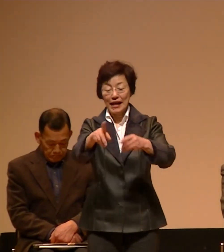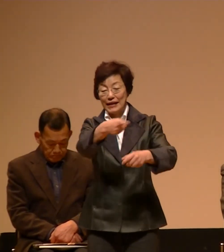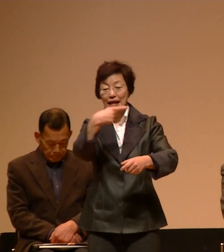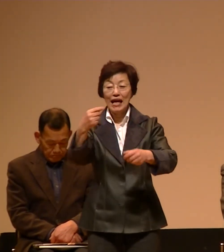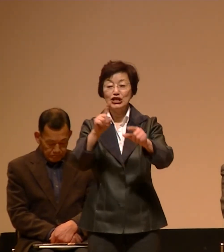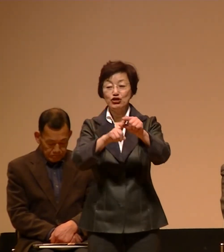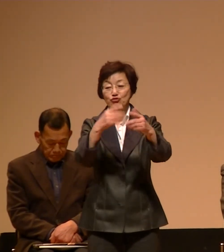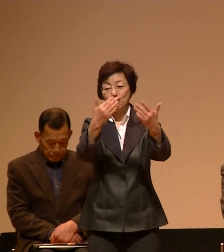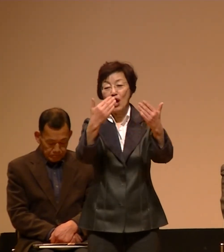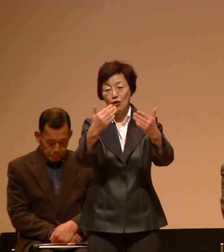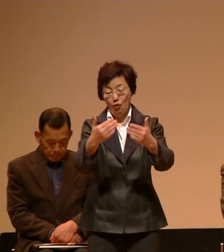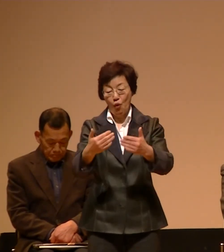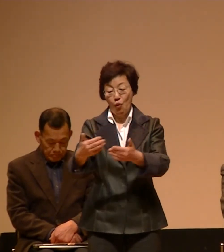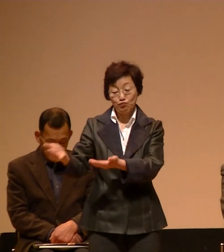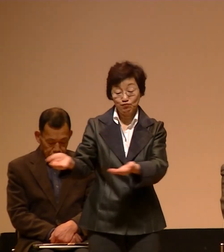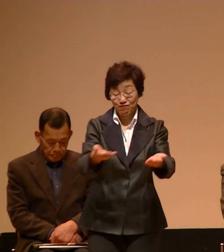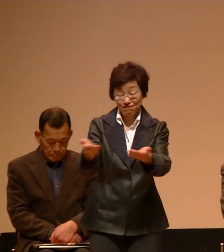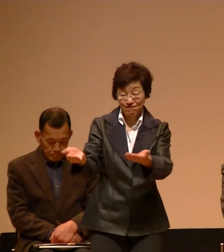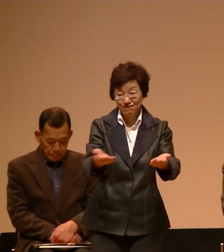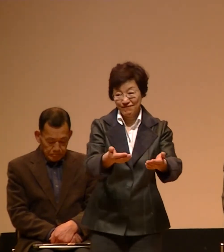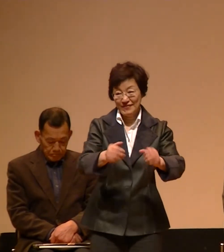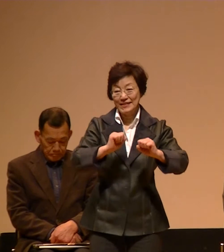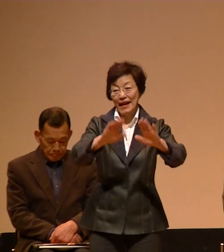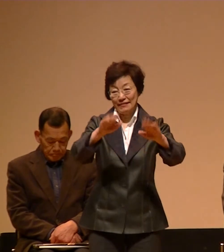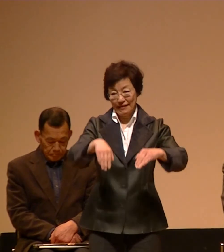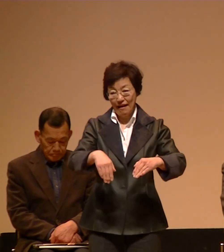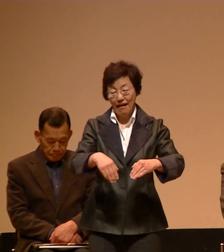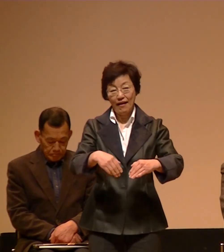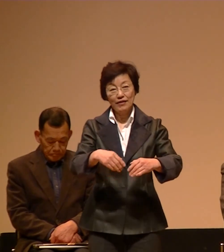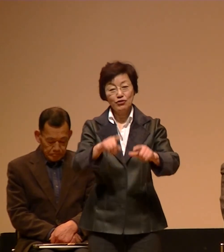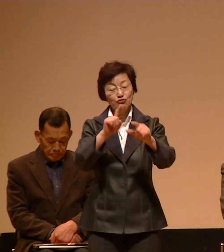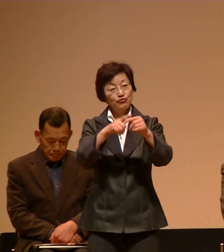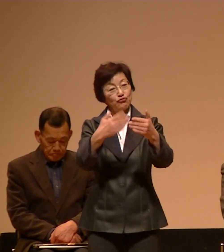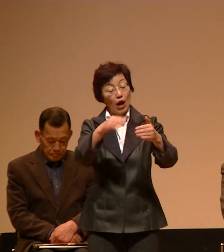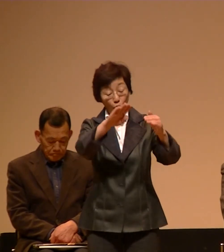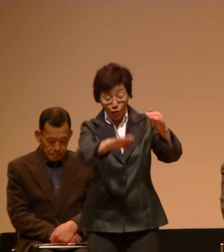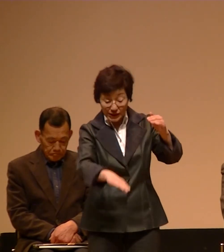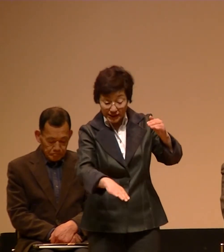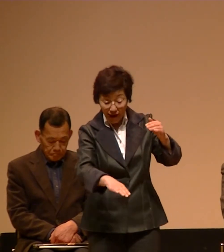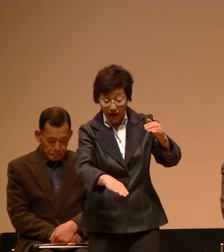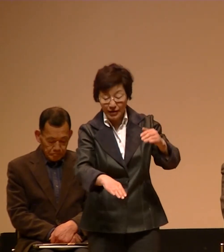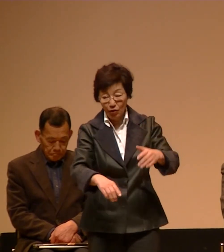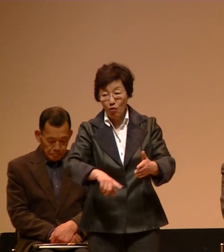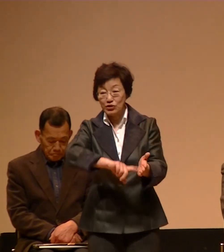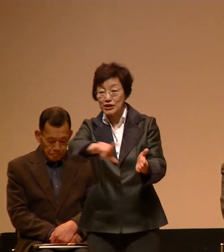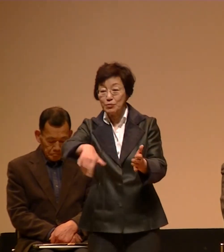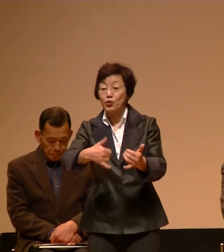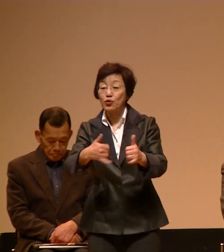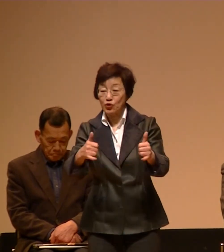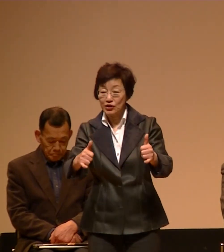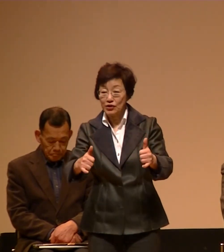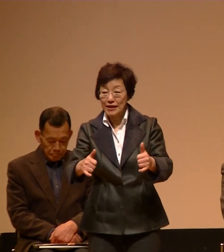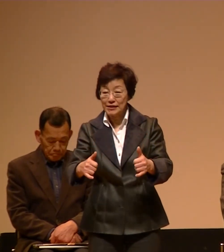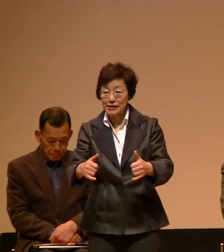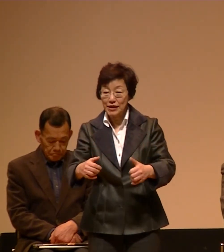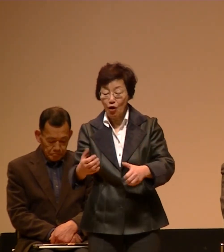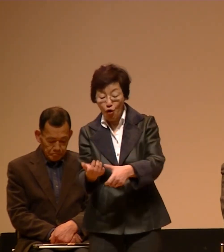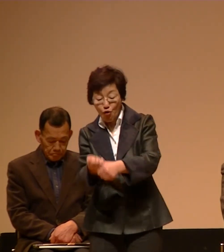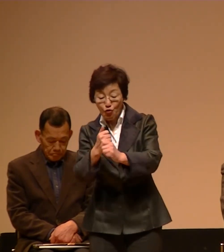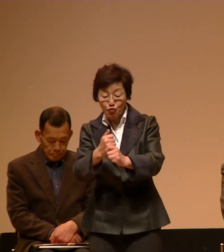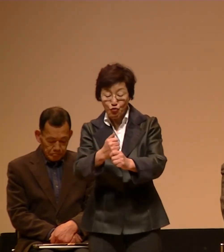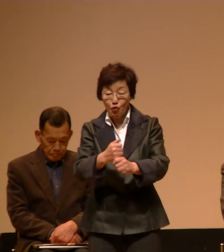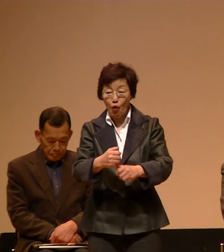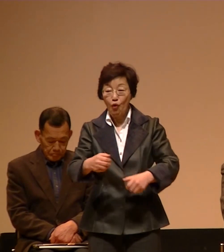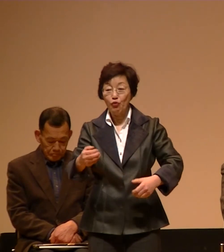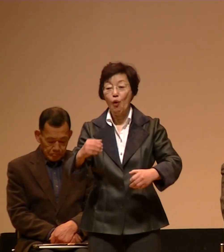援物資を届けまして、その後中学校下の地元の人たちで作った復興の湯で風呂掃除をした